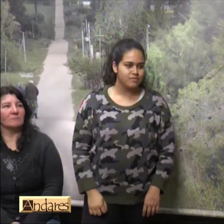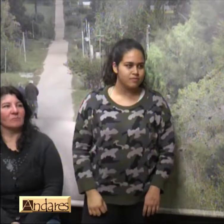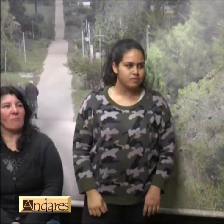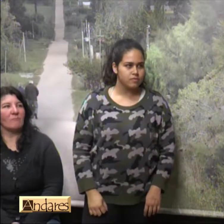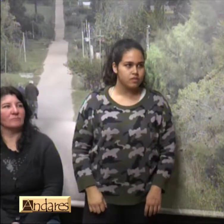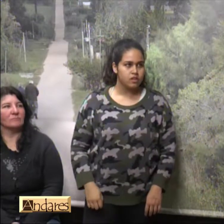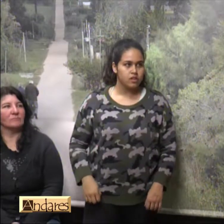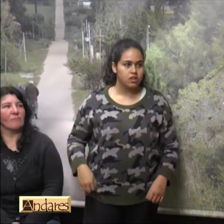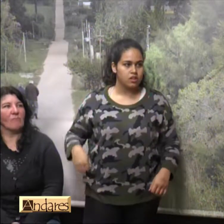Durazno